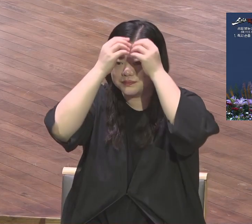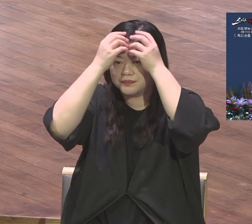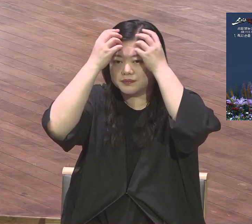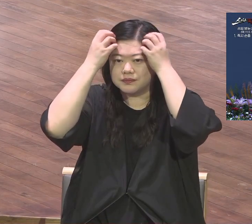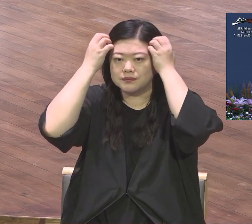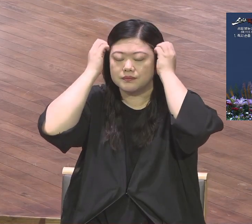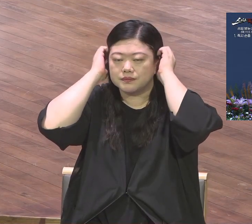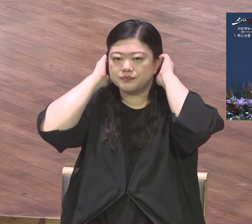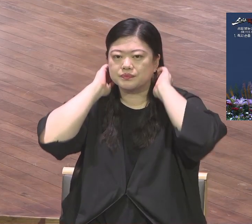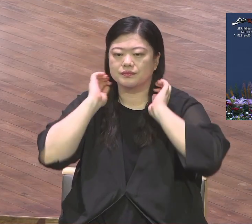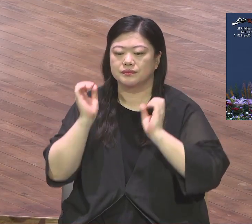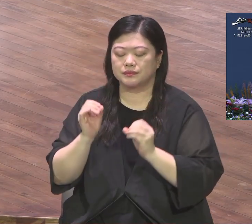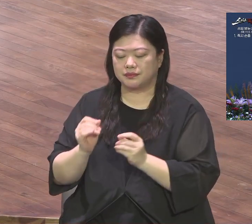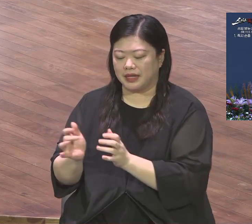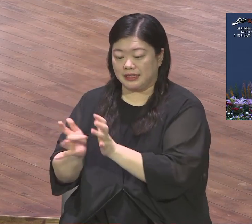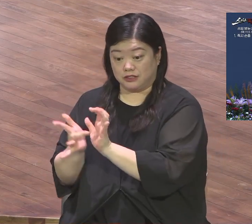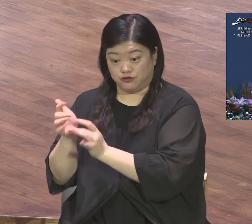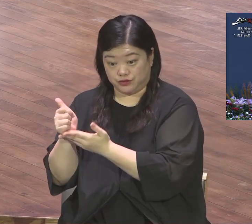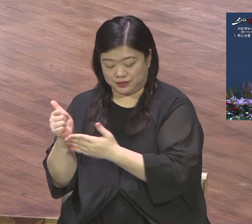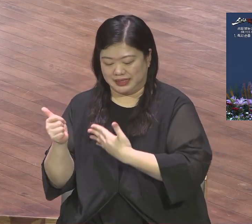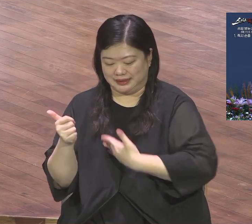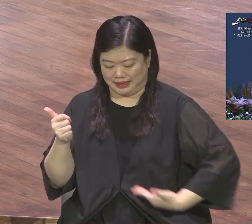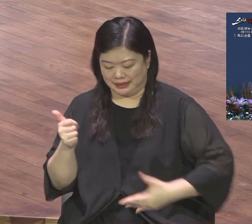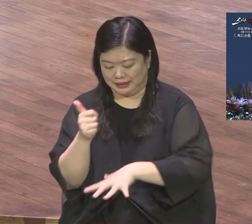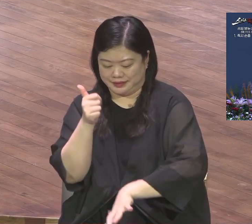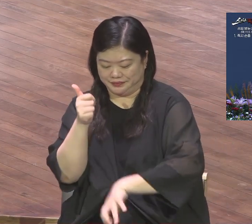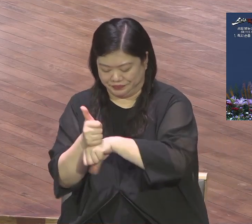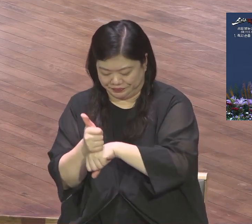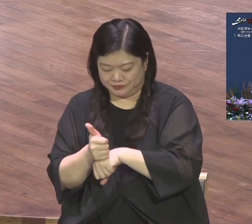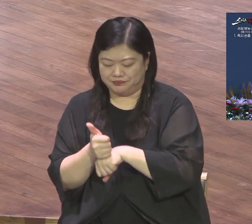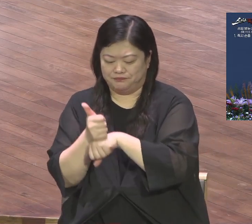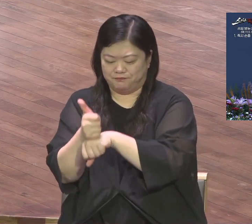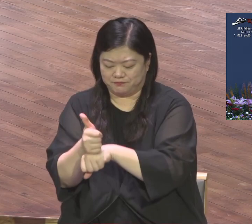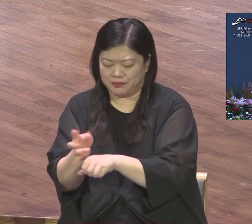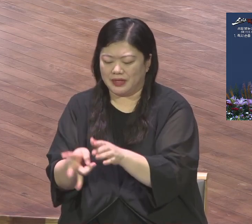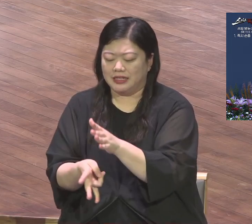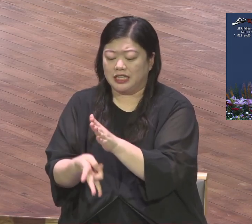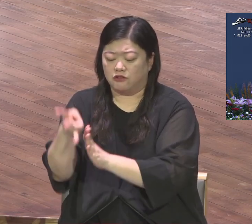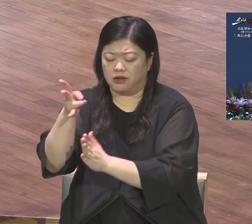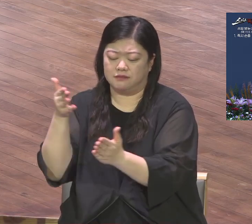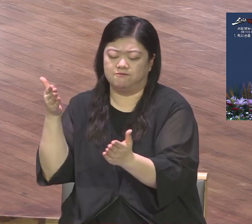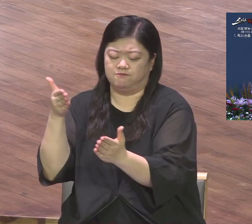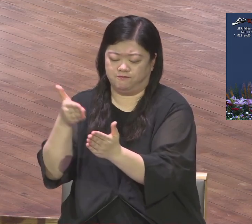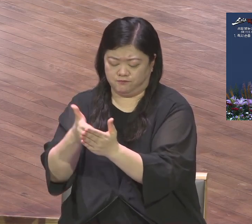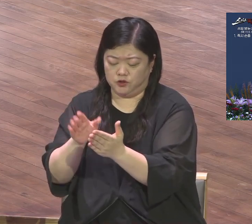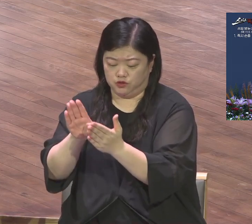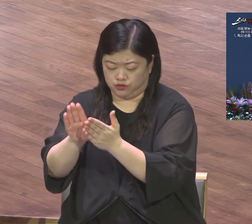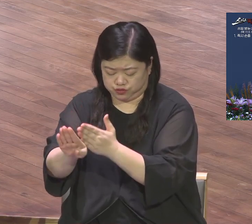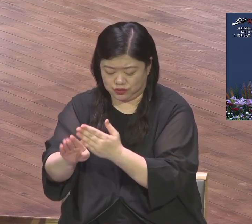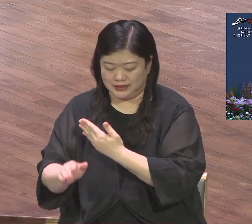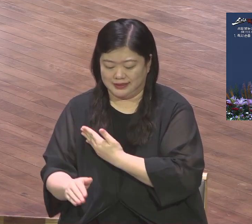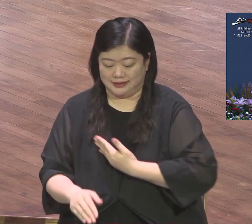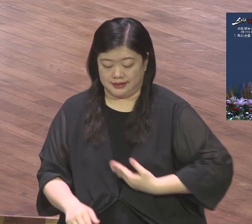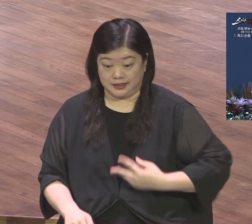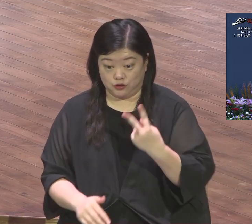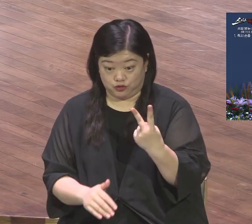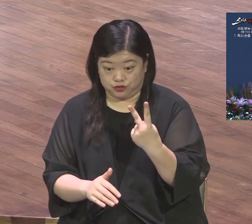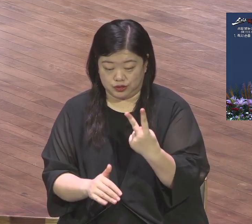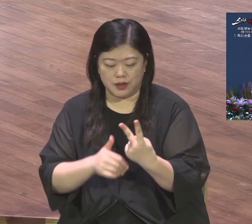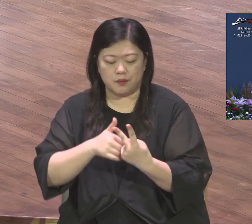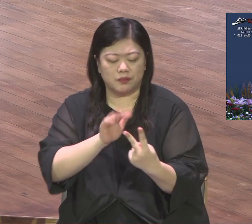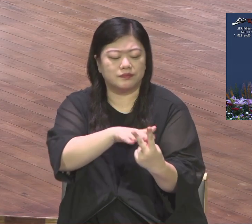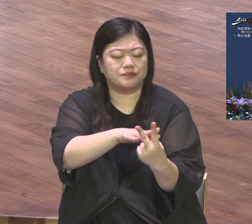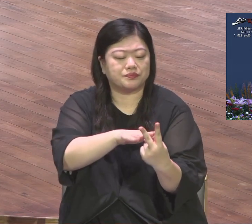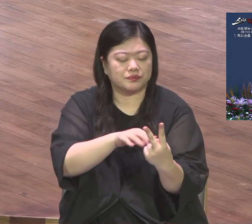예루살렘에 가까이 가셨는데 예수님께서 제자들 중 둘을 보내면서 한 가지 미션을 수행하게 합니다.